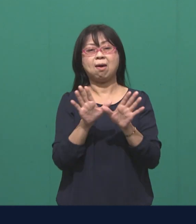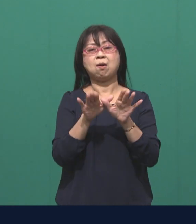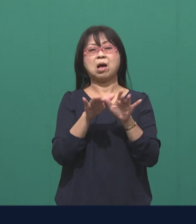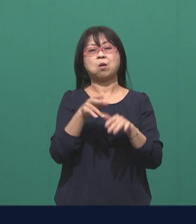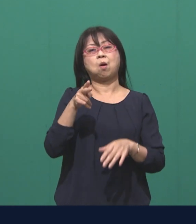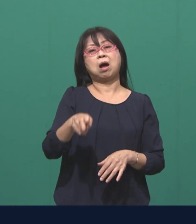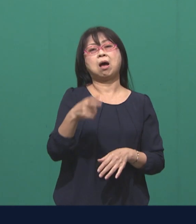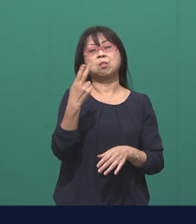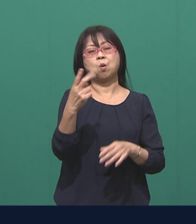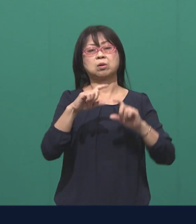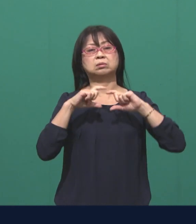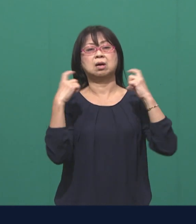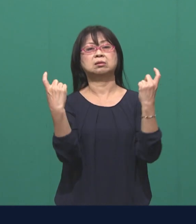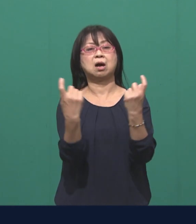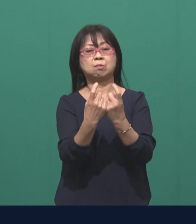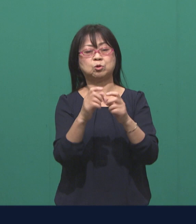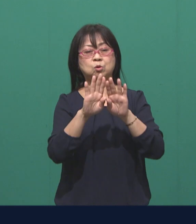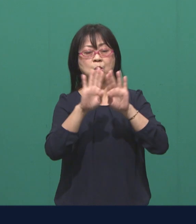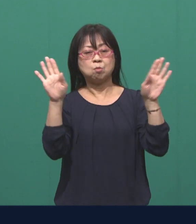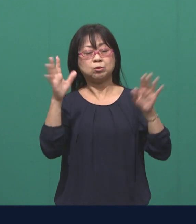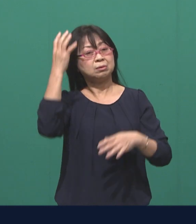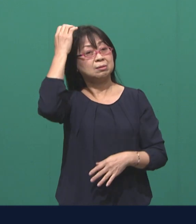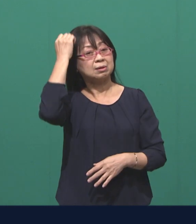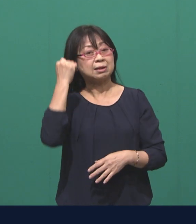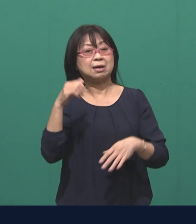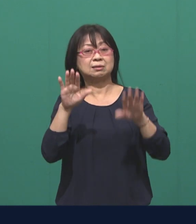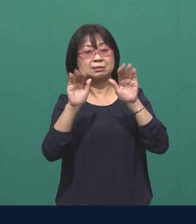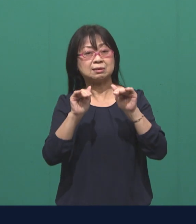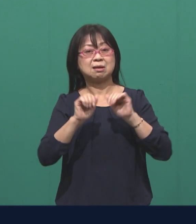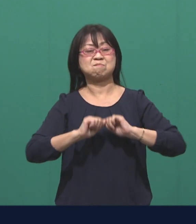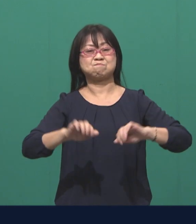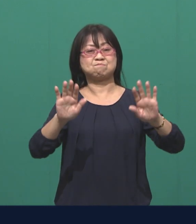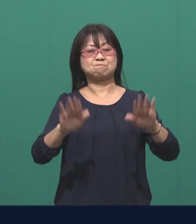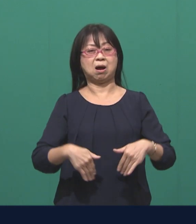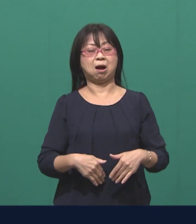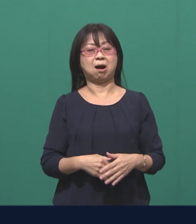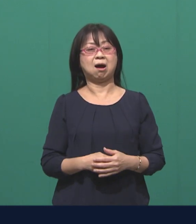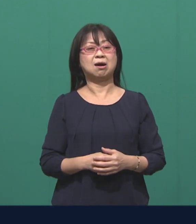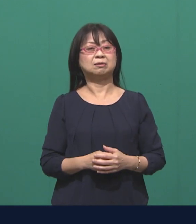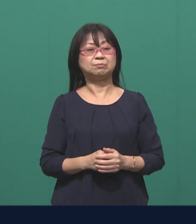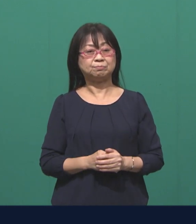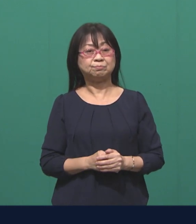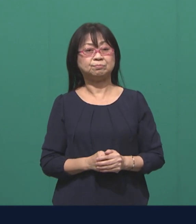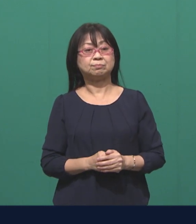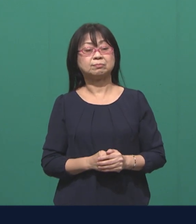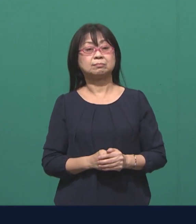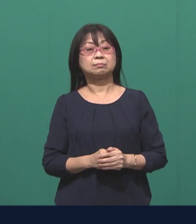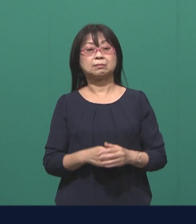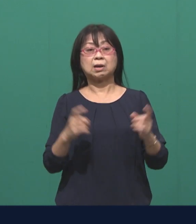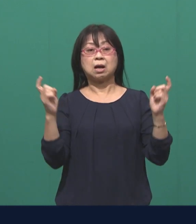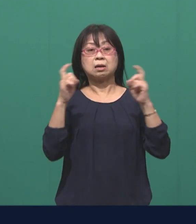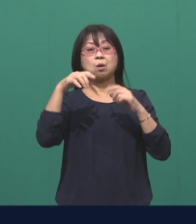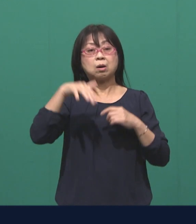イン会場、平和堂ハトスタジアムのオープン記念式典が開かれました。